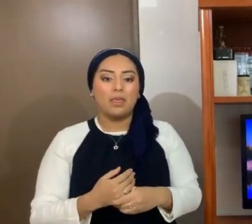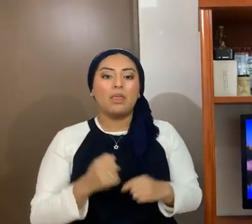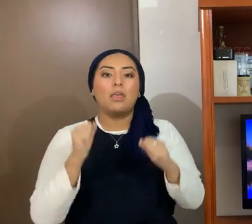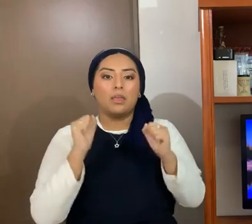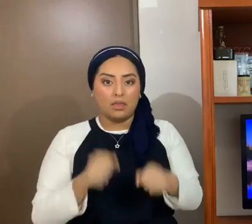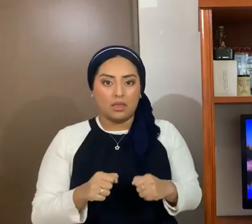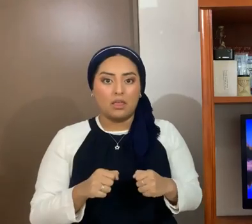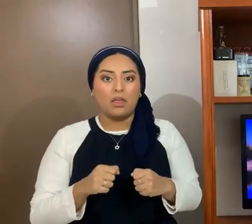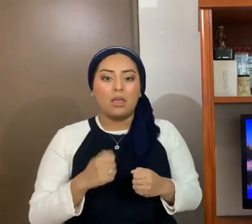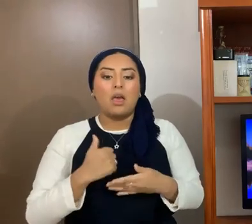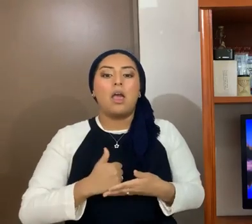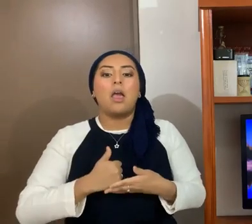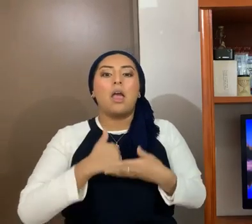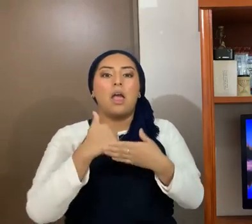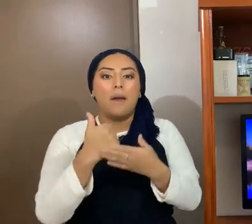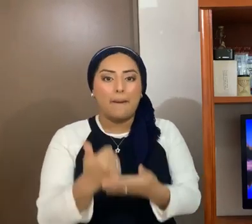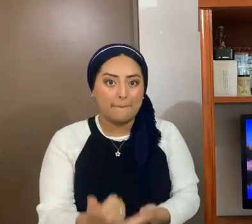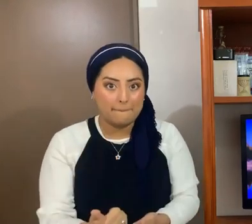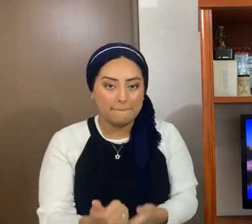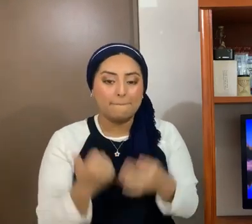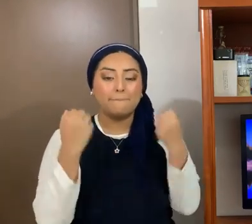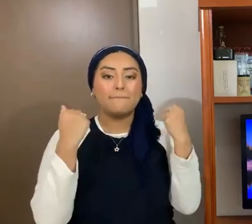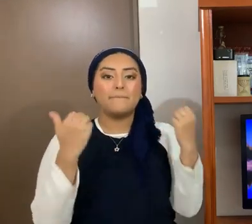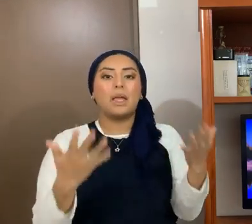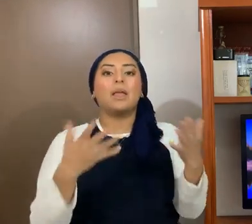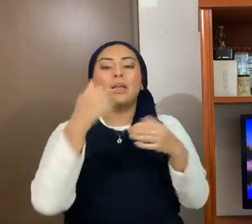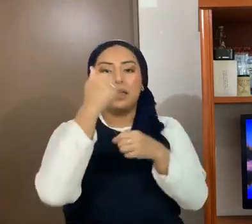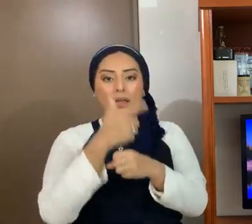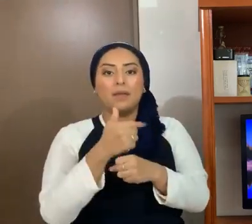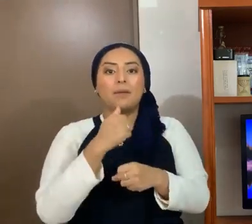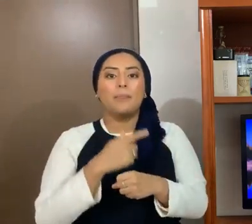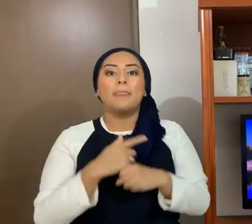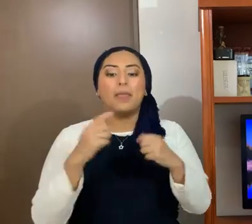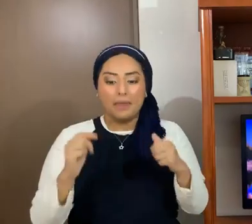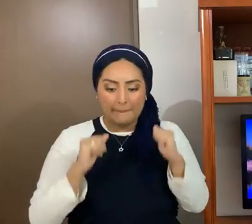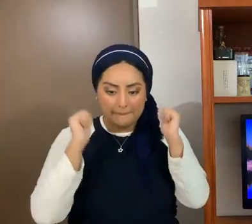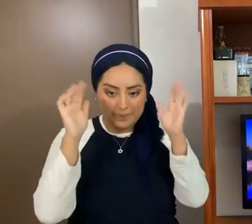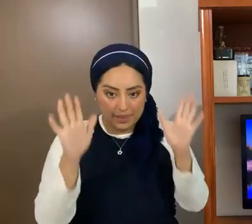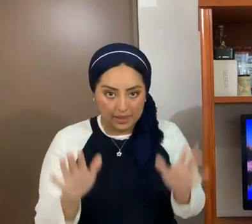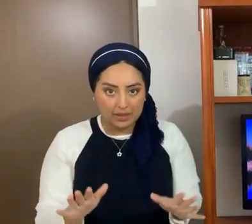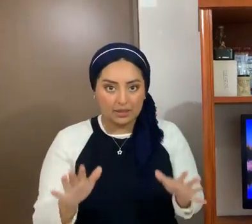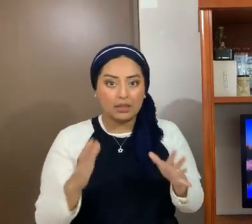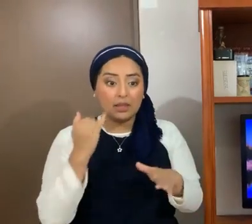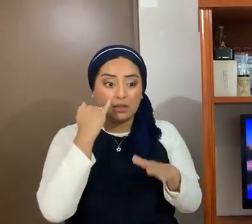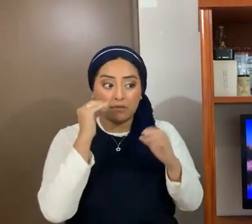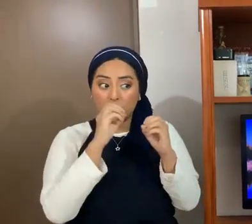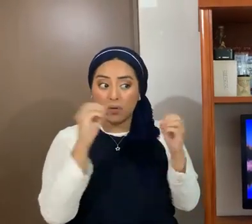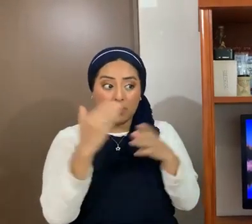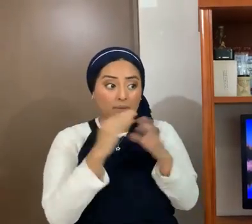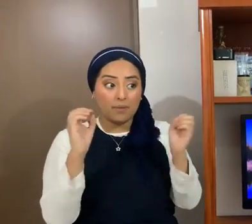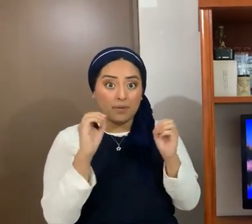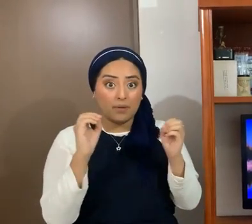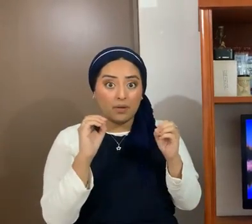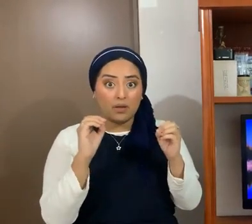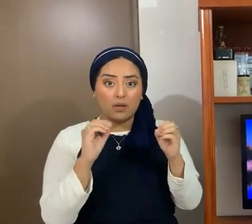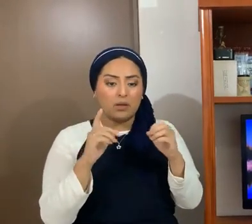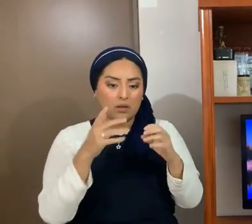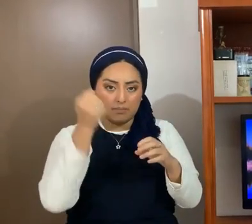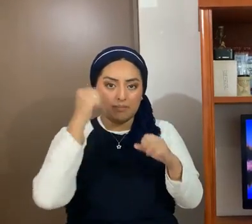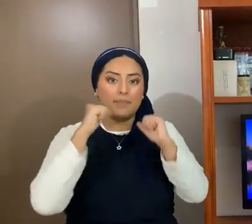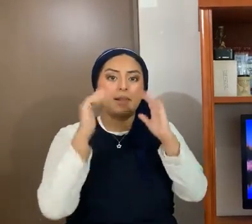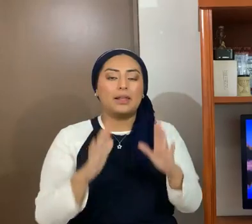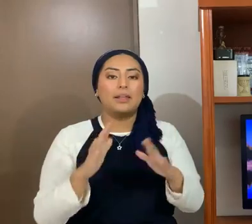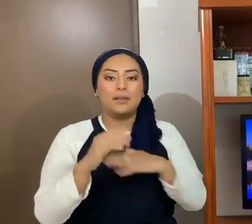poder intervenir en que varios hermanos, que muchos hermanos sean bendecidos. Y si nadie quiere participar, bueno, pues toma la